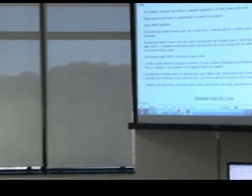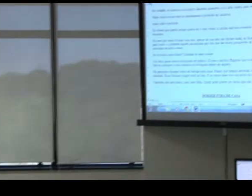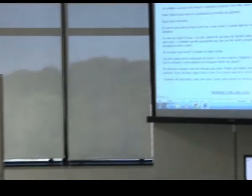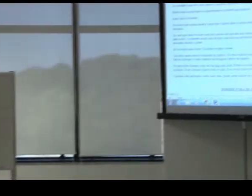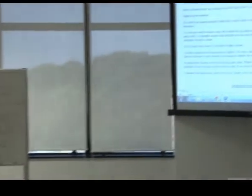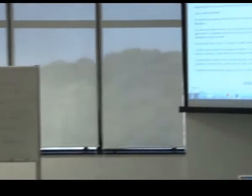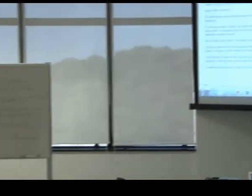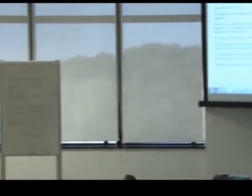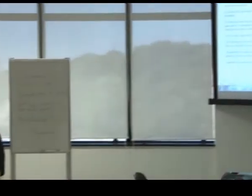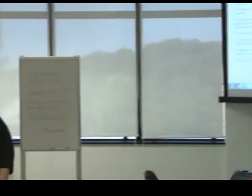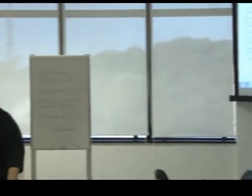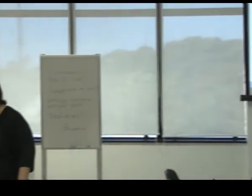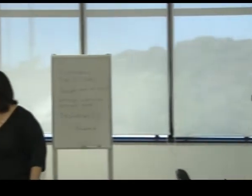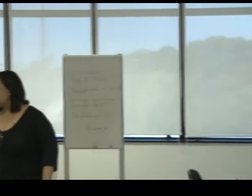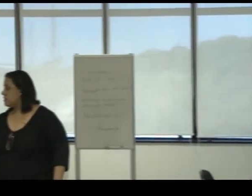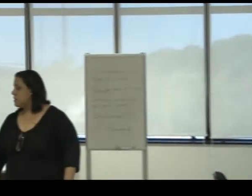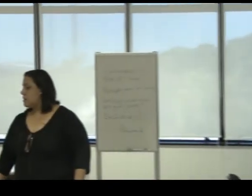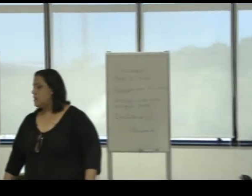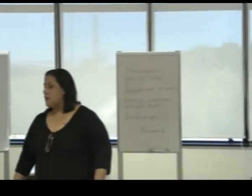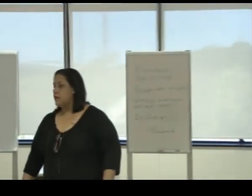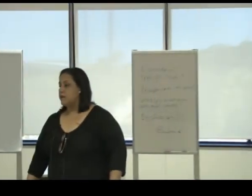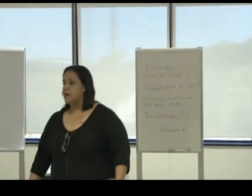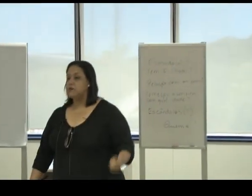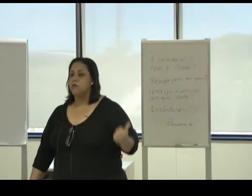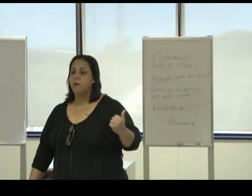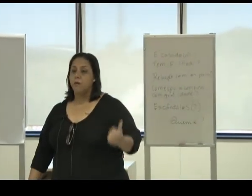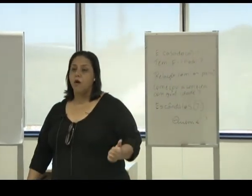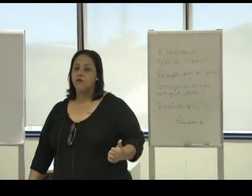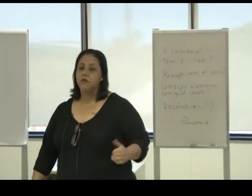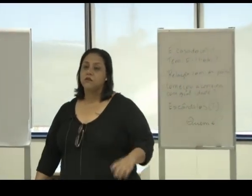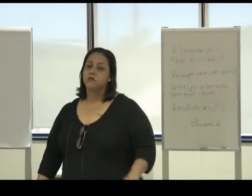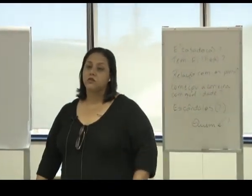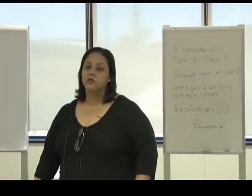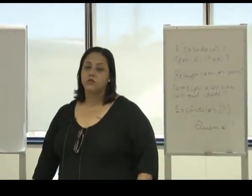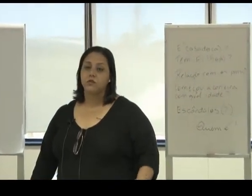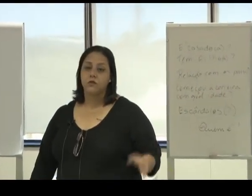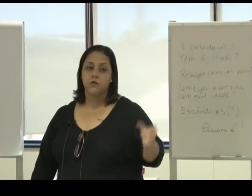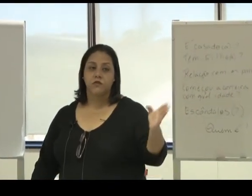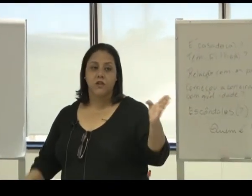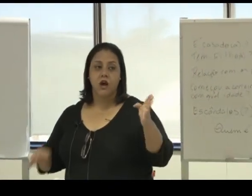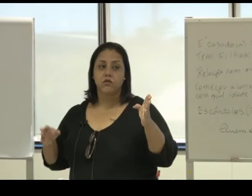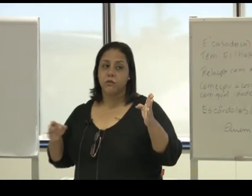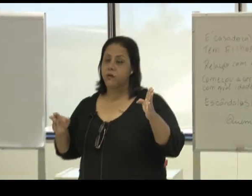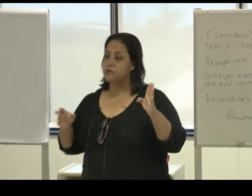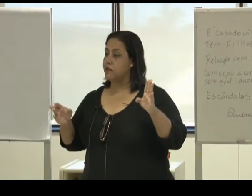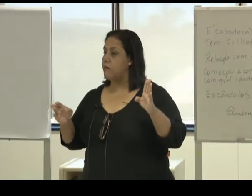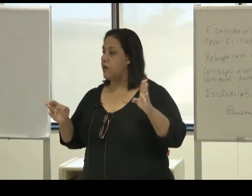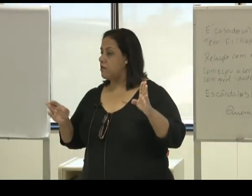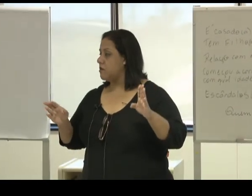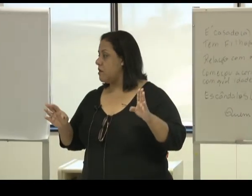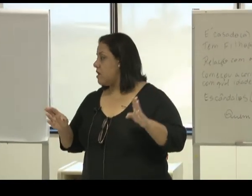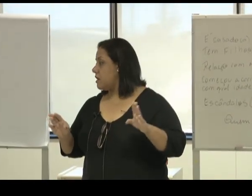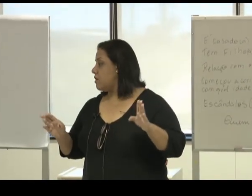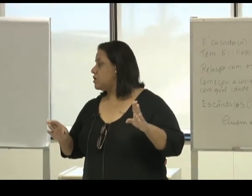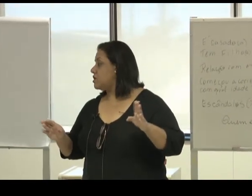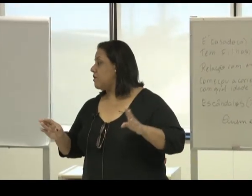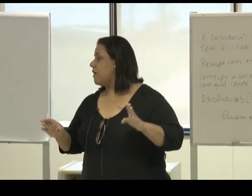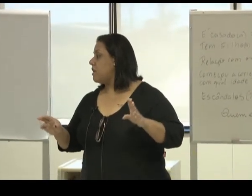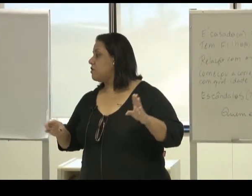as crianças surdas. E isso é uma prova do final do primeiro segmento. Então, a gente está falando do